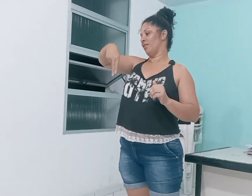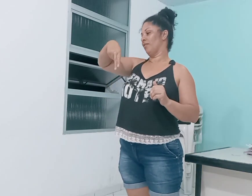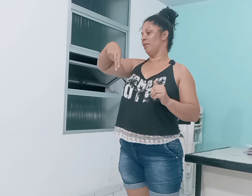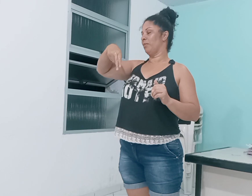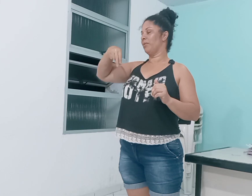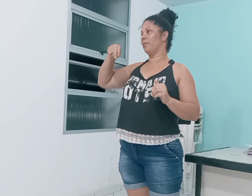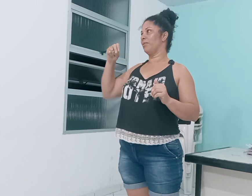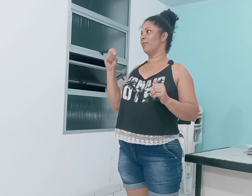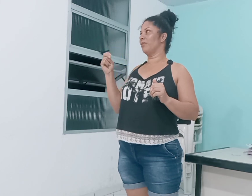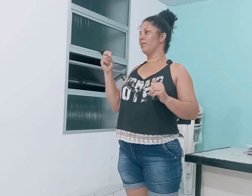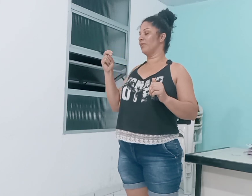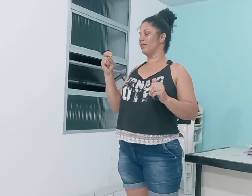de novembro.